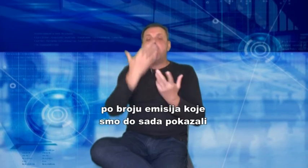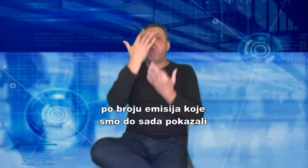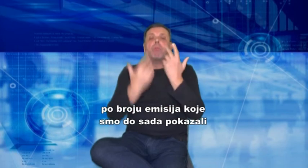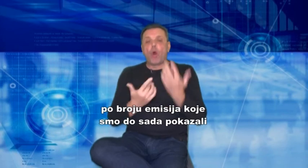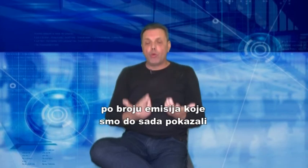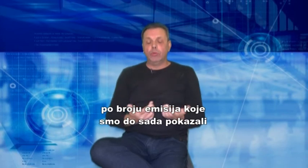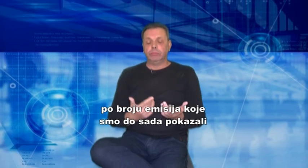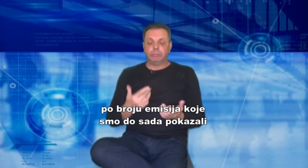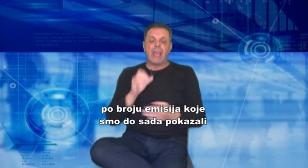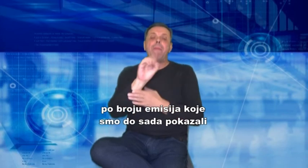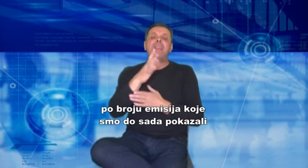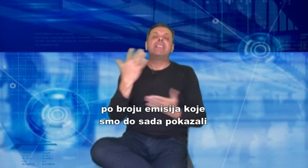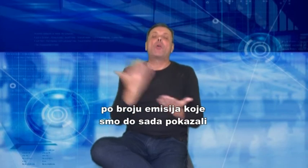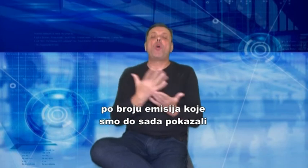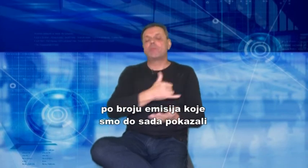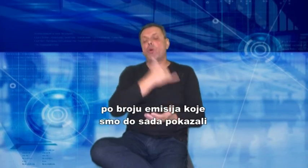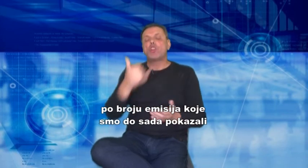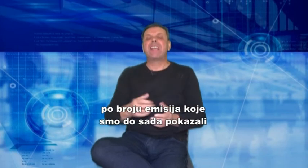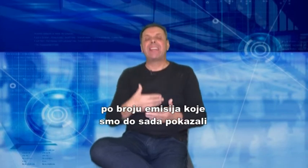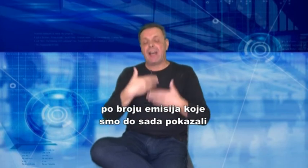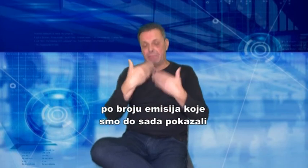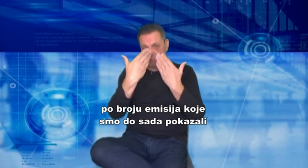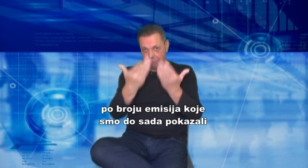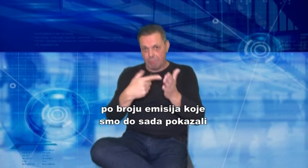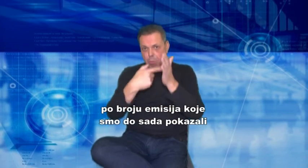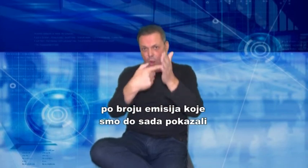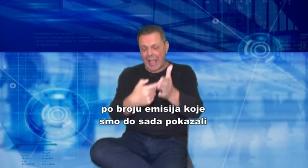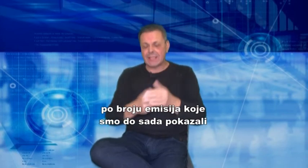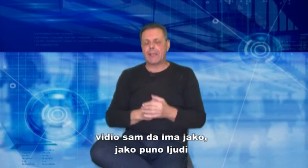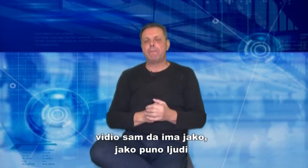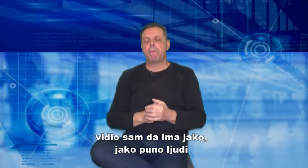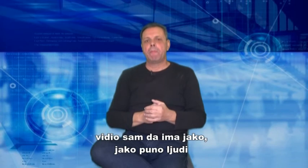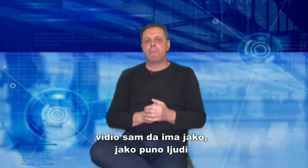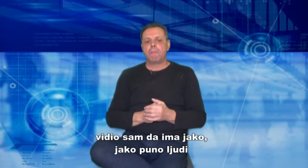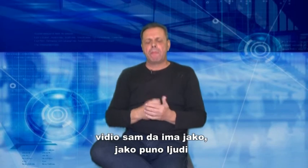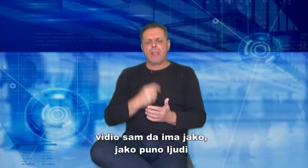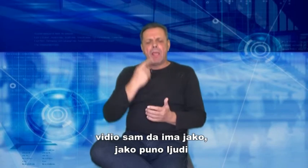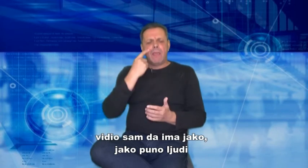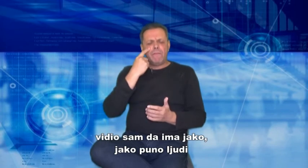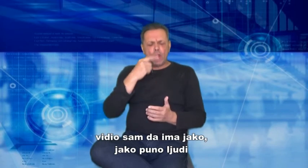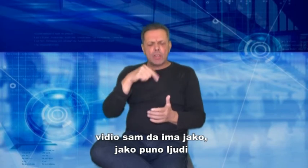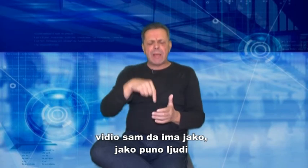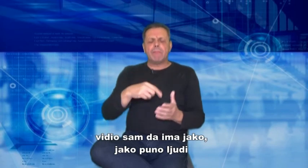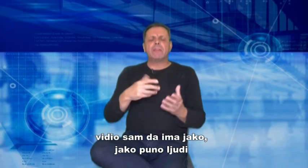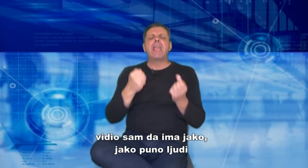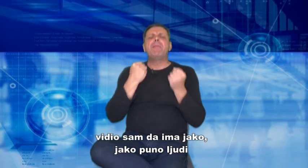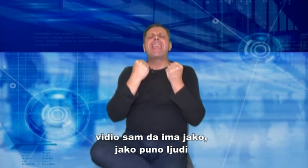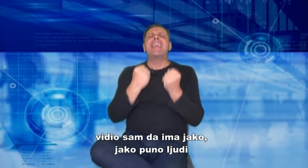po broju emisija koje smo do sada pokazali, vidio sam da ima